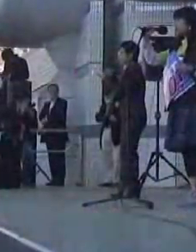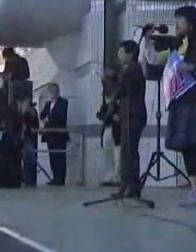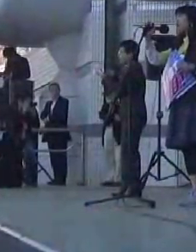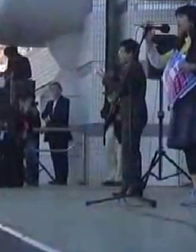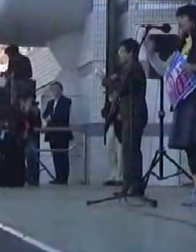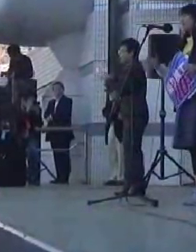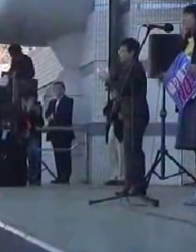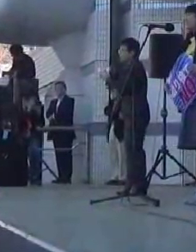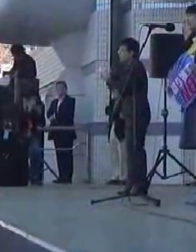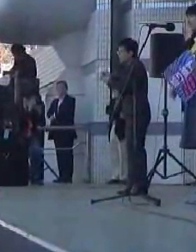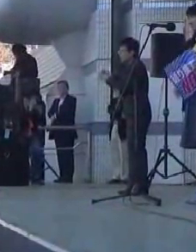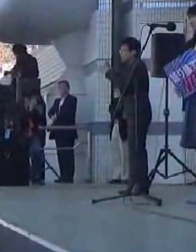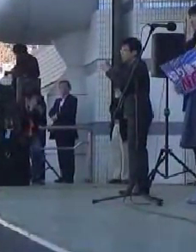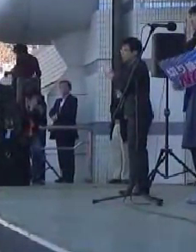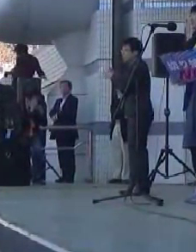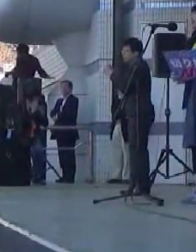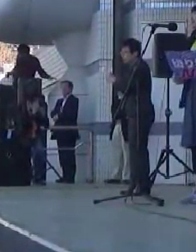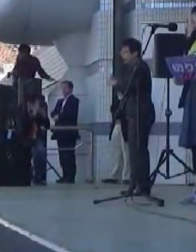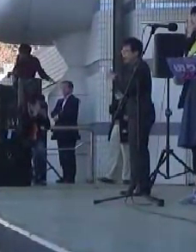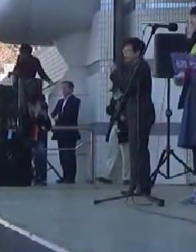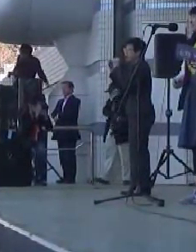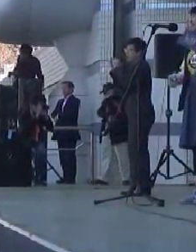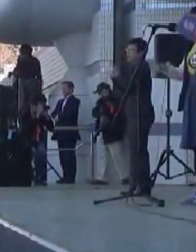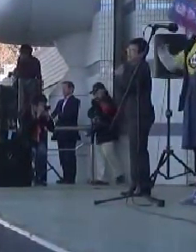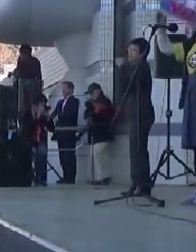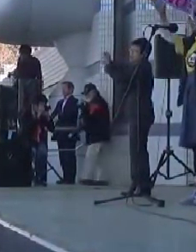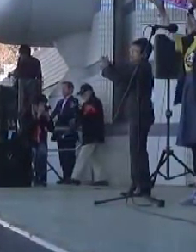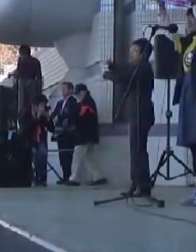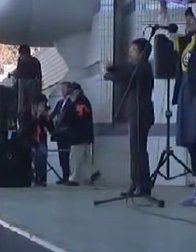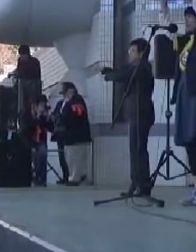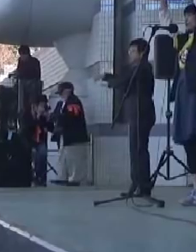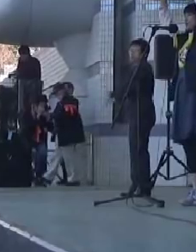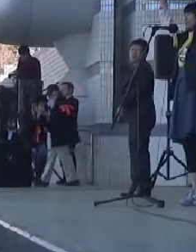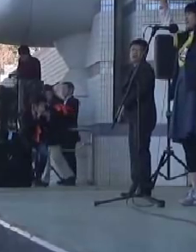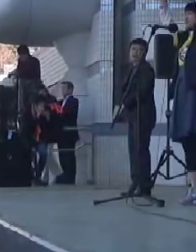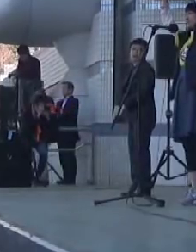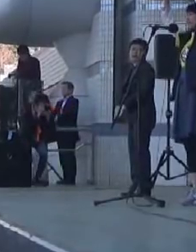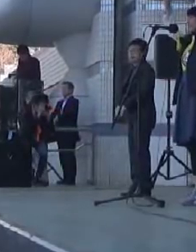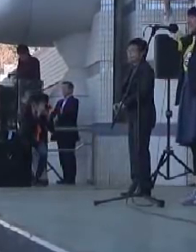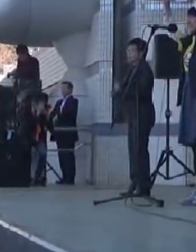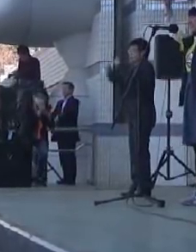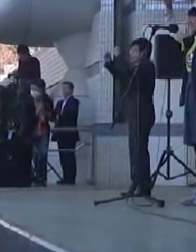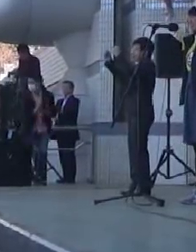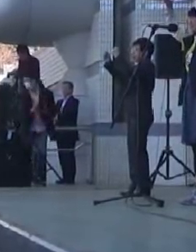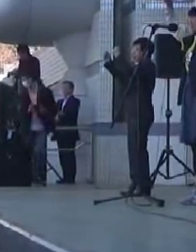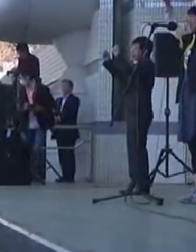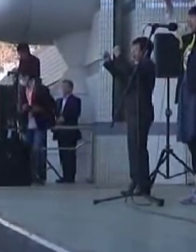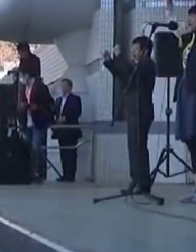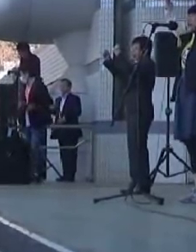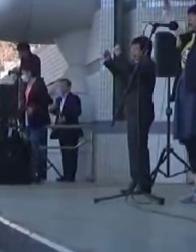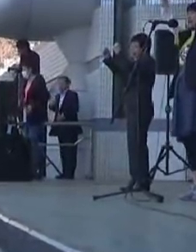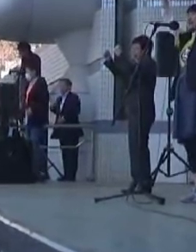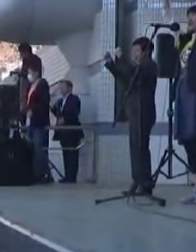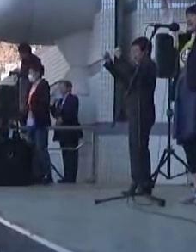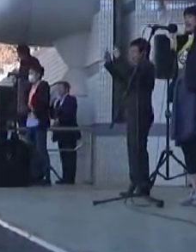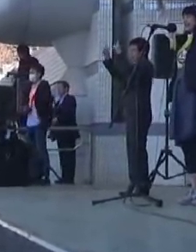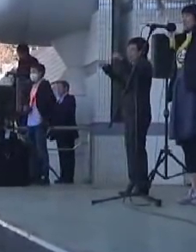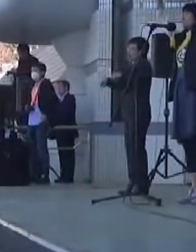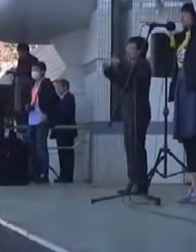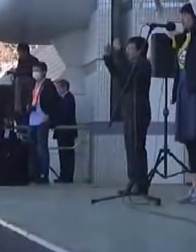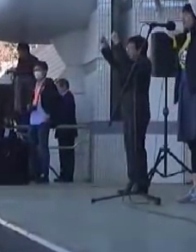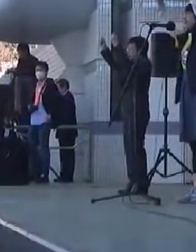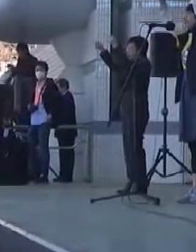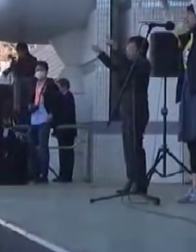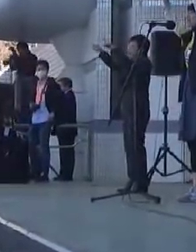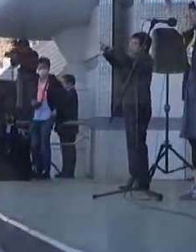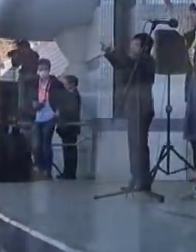決議文は国会に提出いたします。それではこちらで皆さんプラカードアピールの時間になりました。プラカードを掲げて